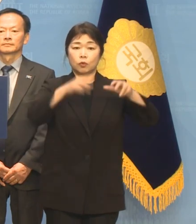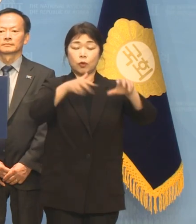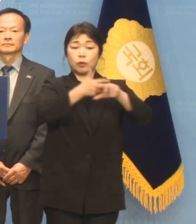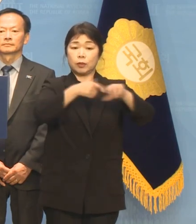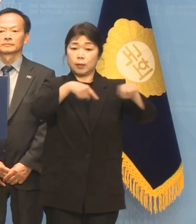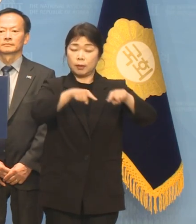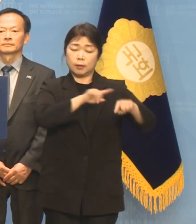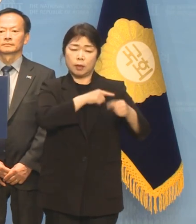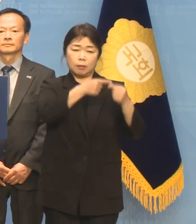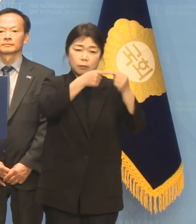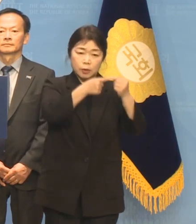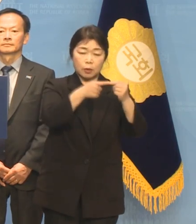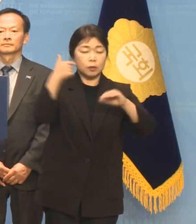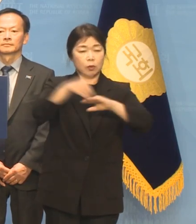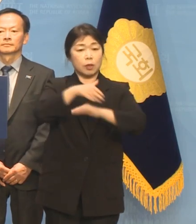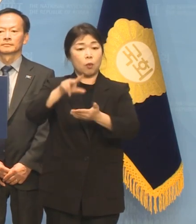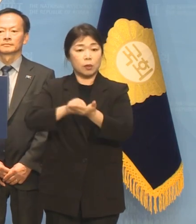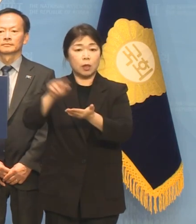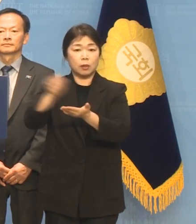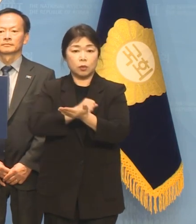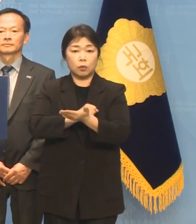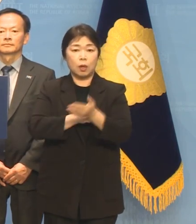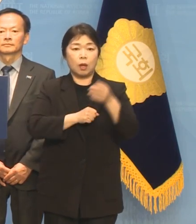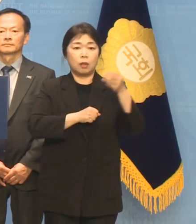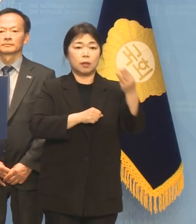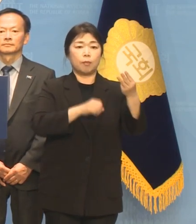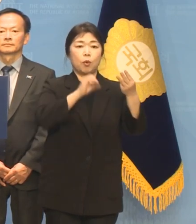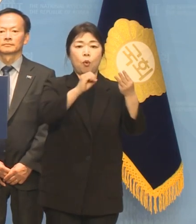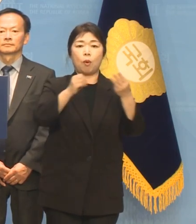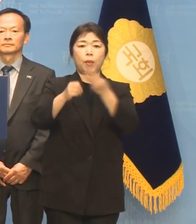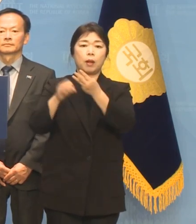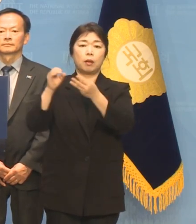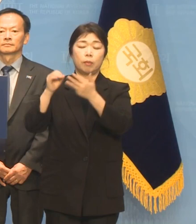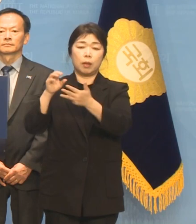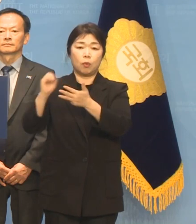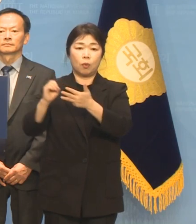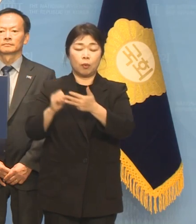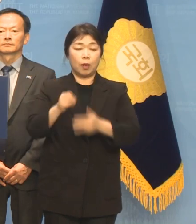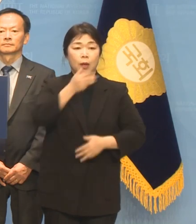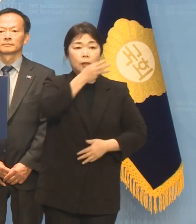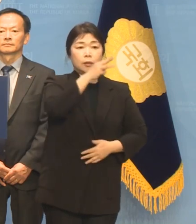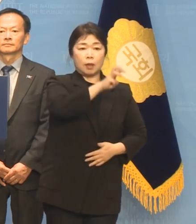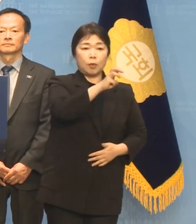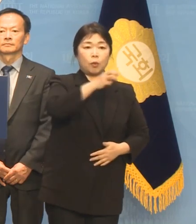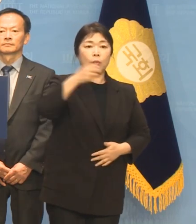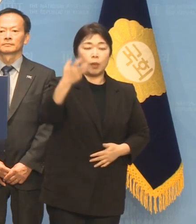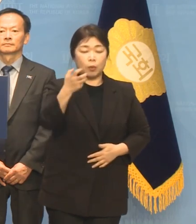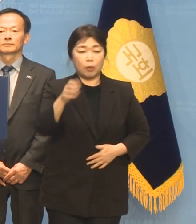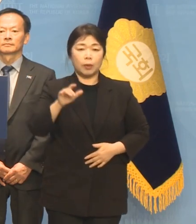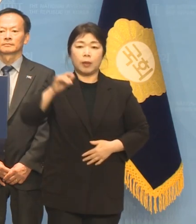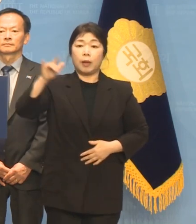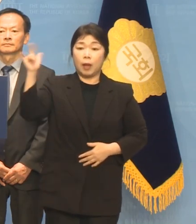최우선 정책과제로 3080 햇빛 바람 정책 패키지를